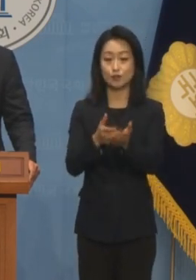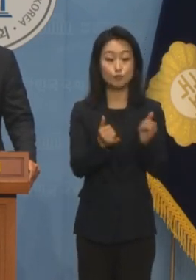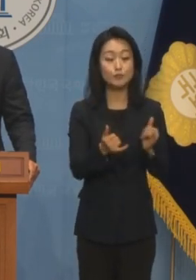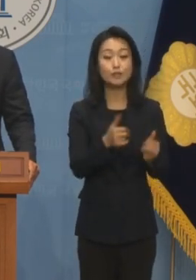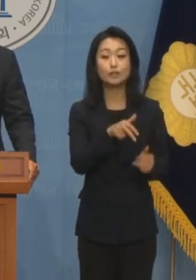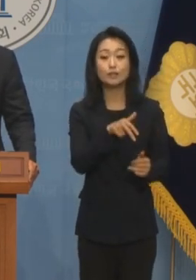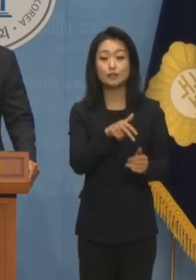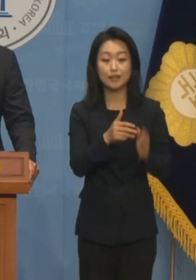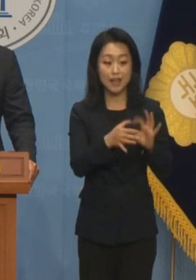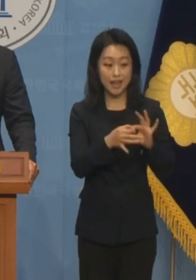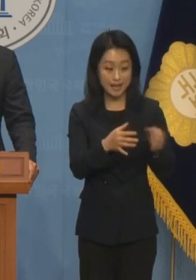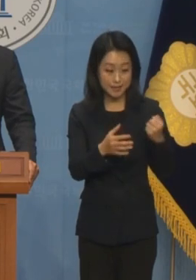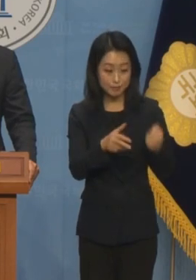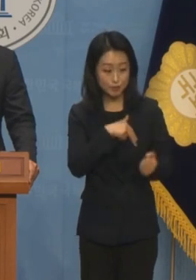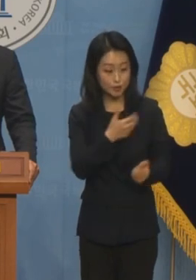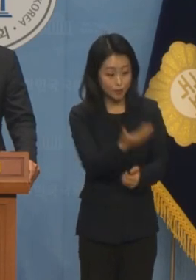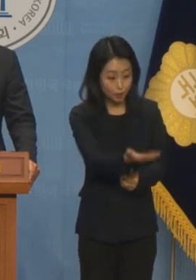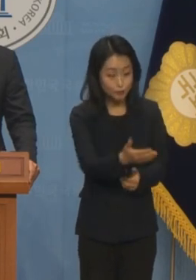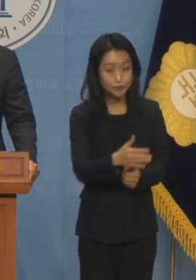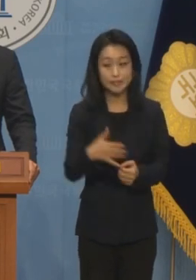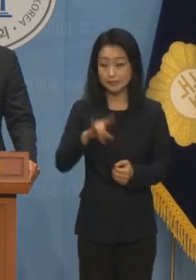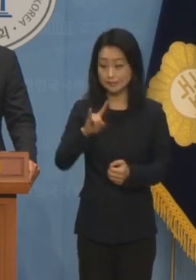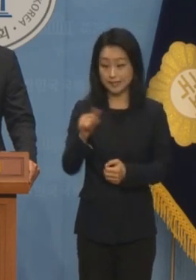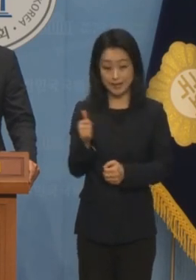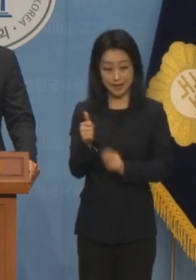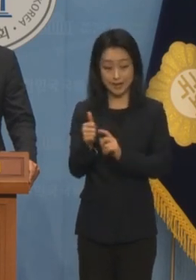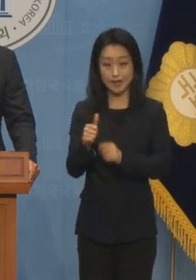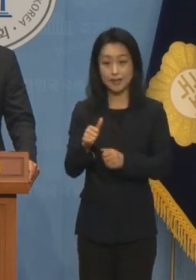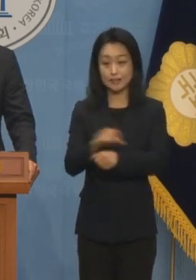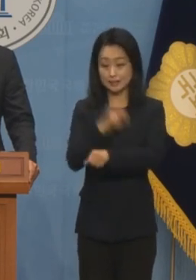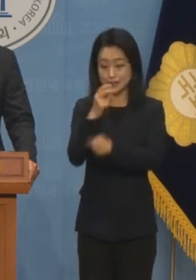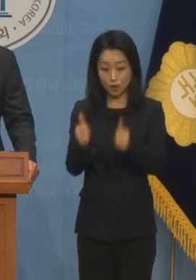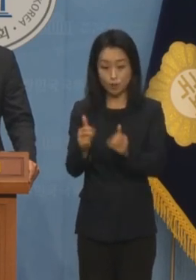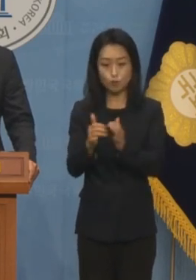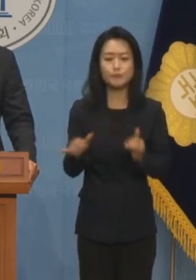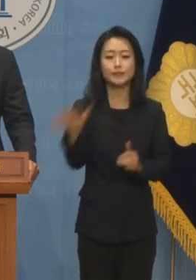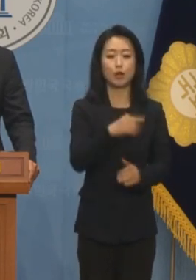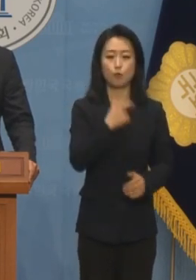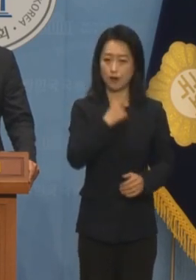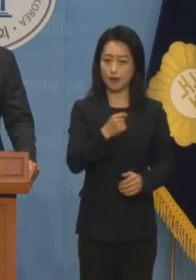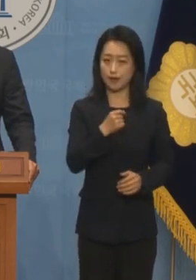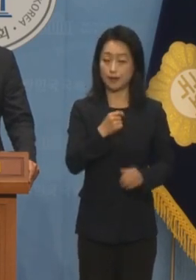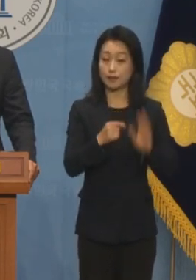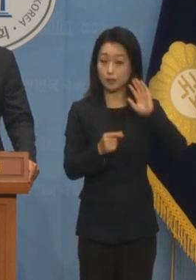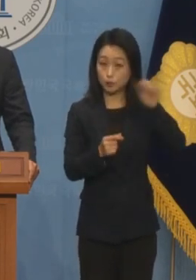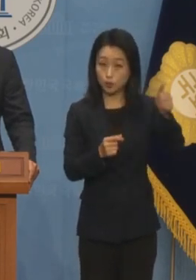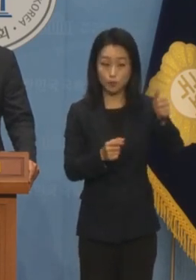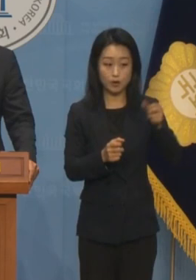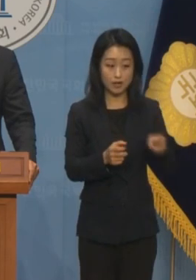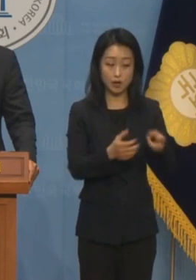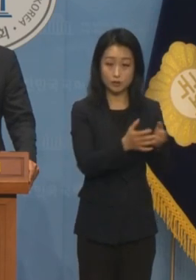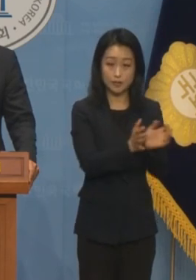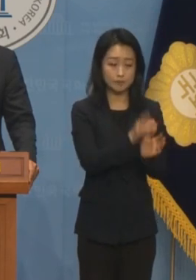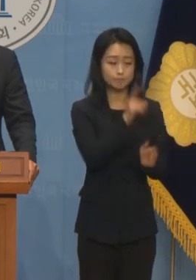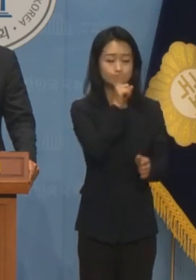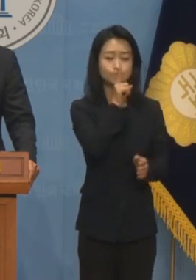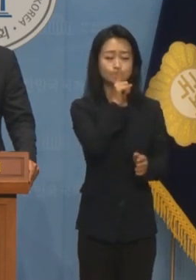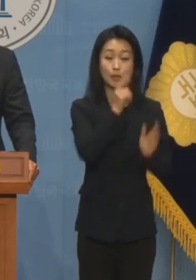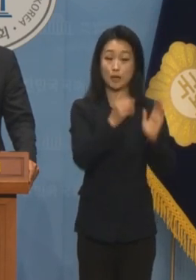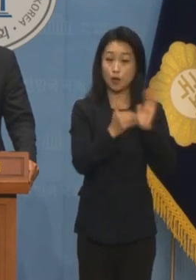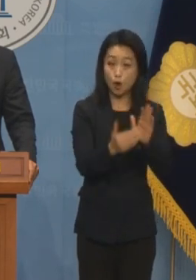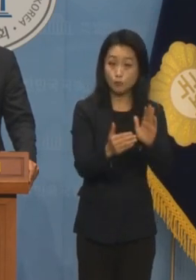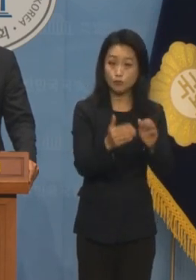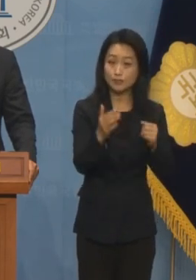호소합니다. 최해병 특검에 대한 국민적 요구는 대통령과 여당이 뭉개고